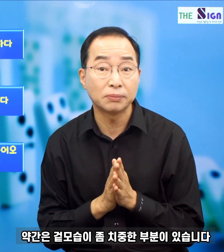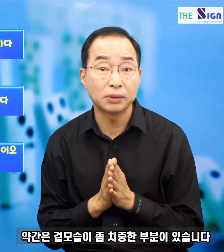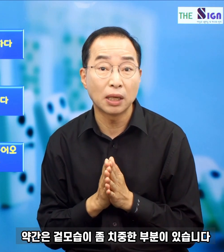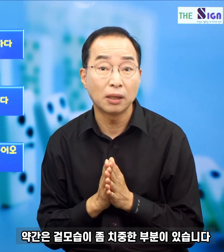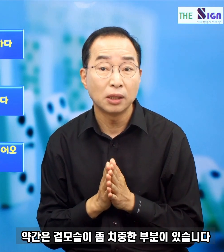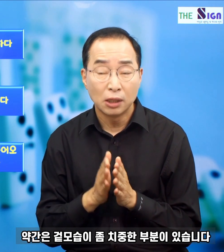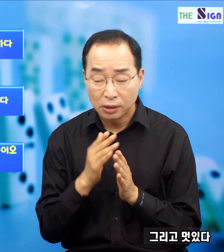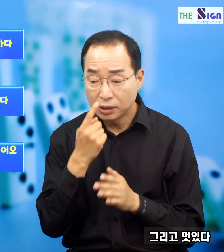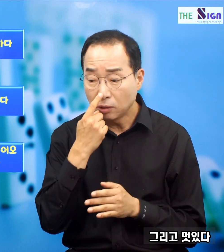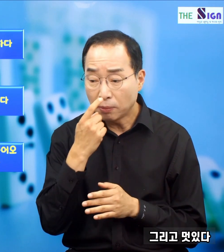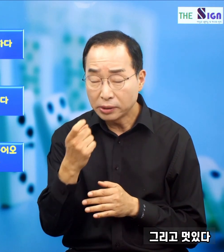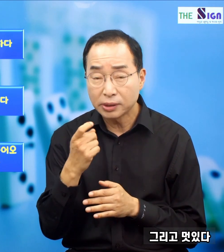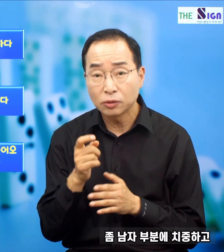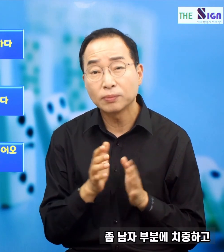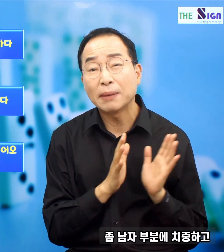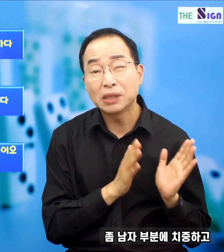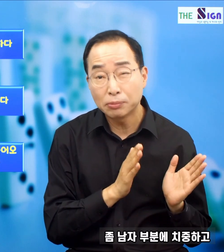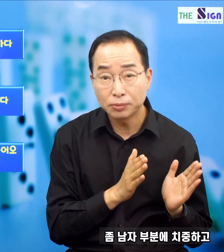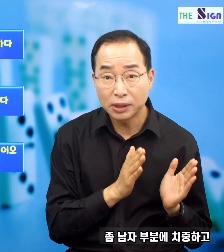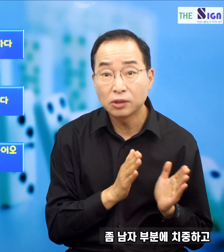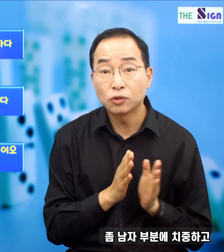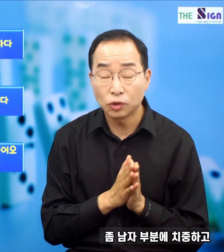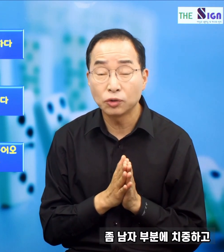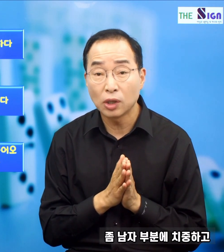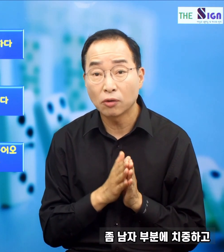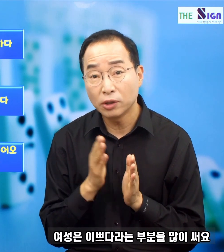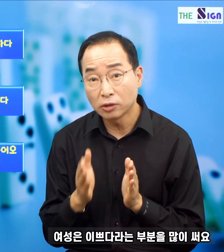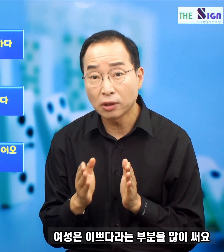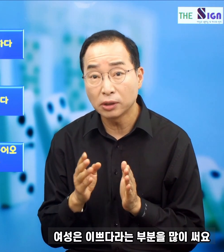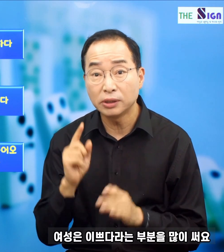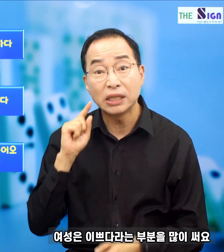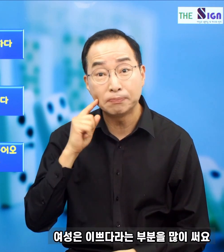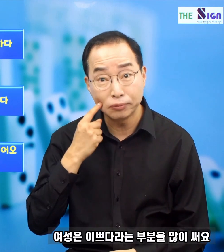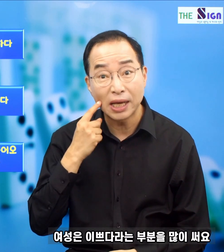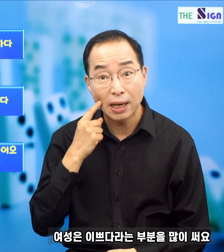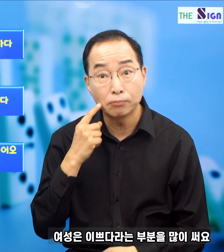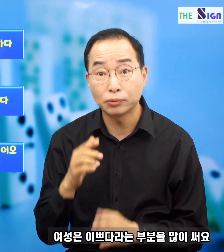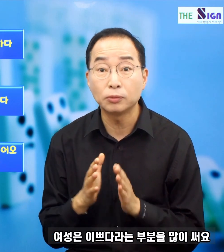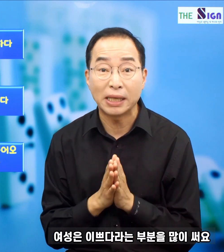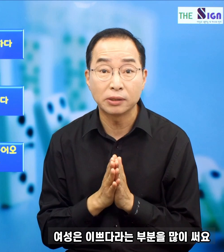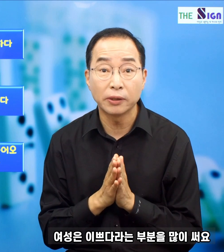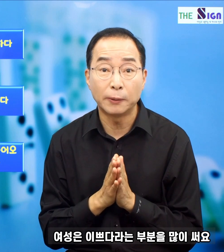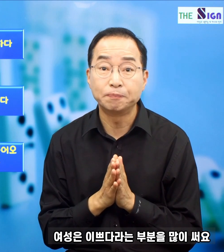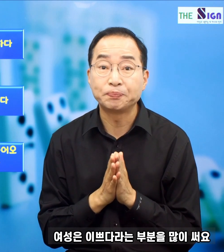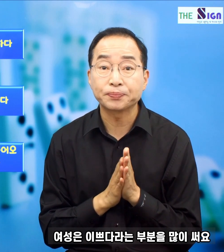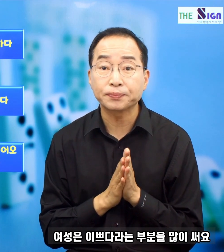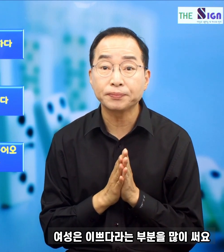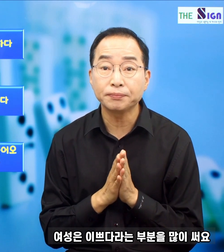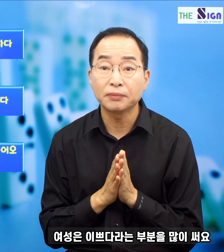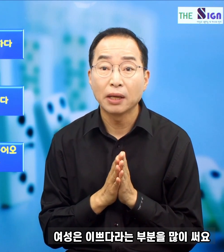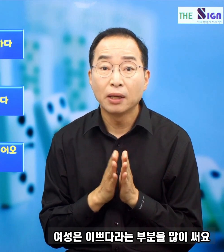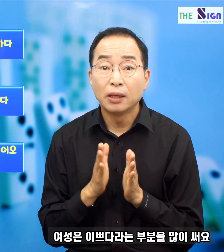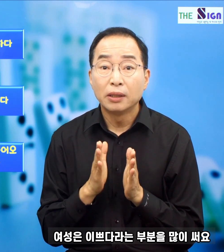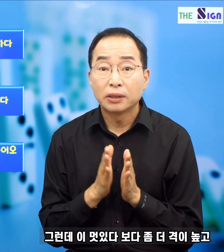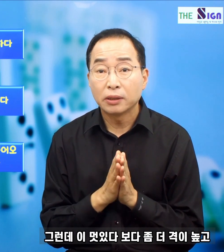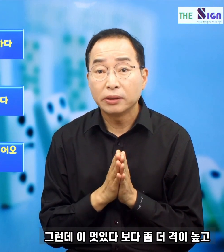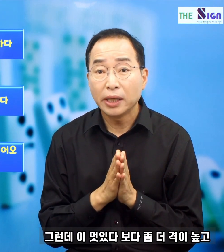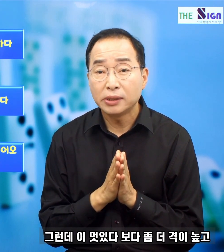있습니다. 그리고 멋있다가 좀 남자 부분에 치중하고, 여성은 이제 이쁘다라는 부분을 많이 써요. 그런데 이제